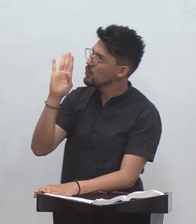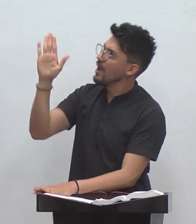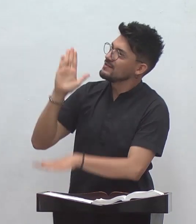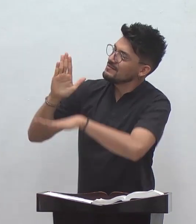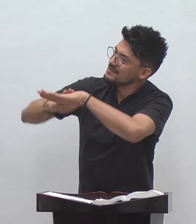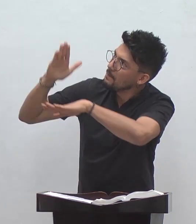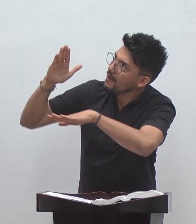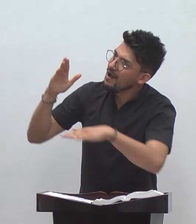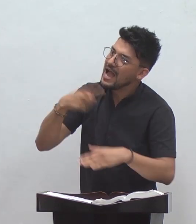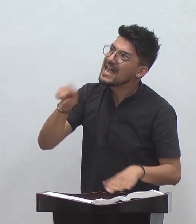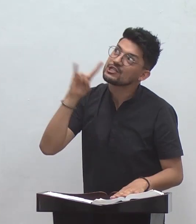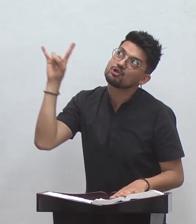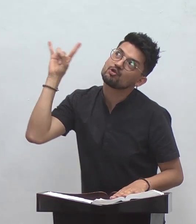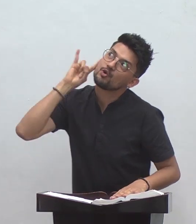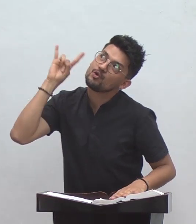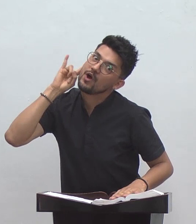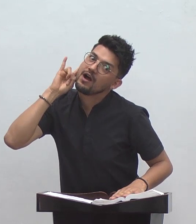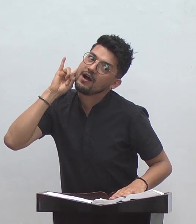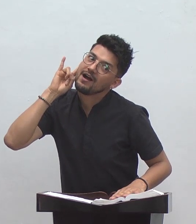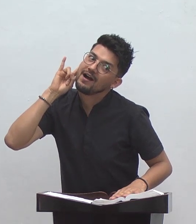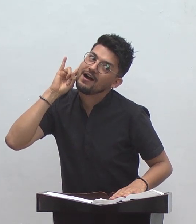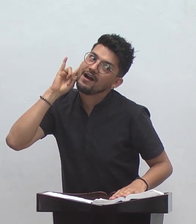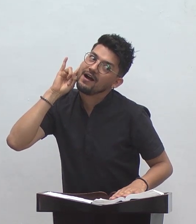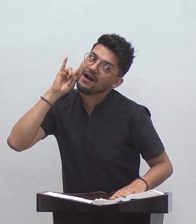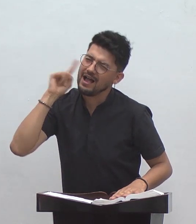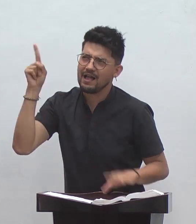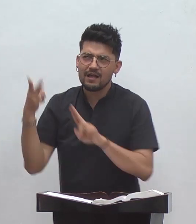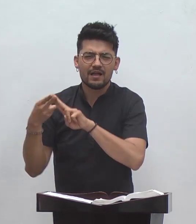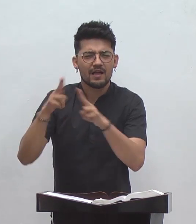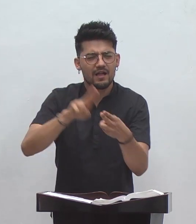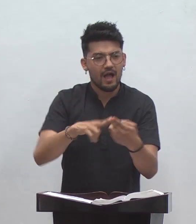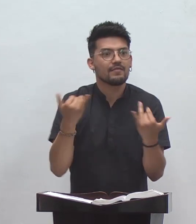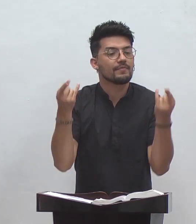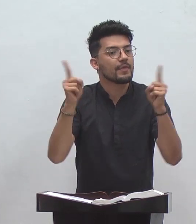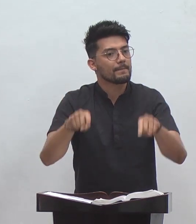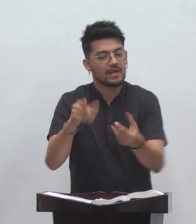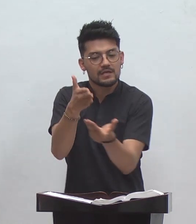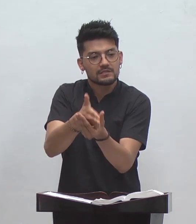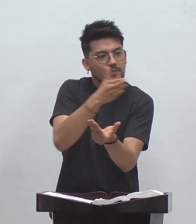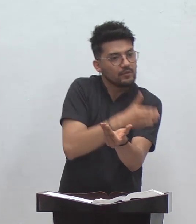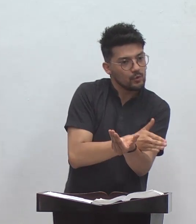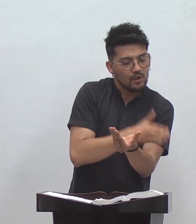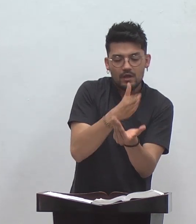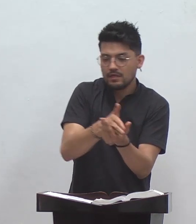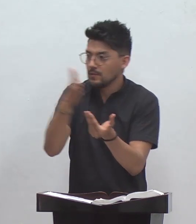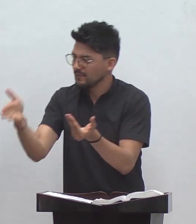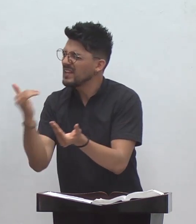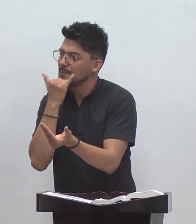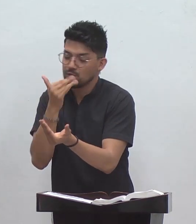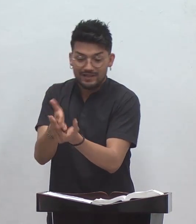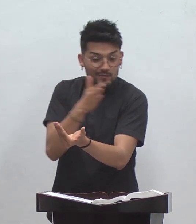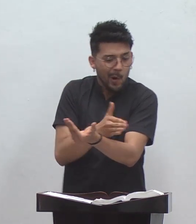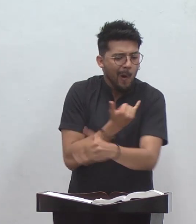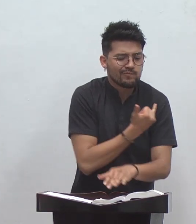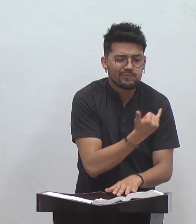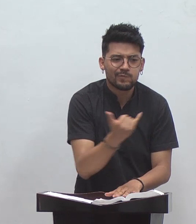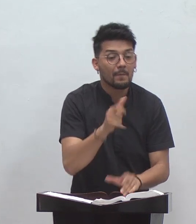David. Dios llama y nuestra responsabilidad es escuchar. En el Antiguo Testamento y en el Nuevo, Dios